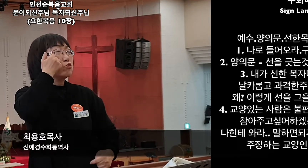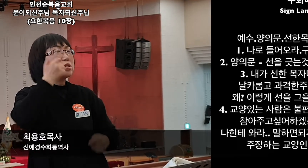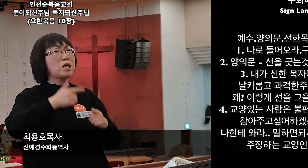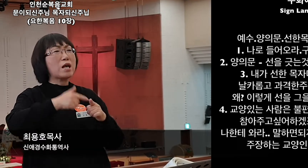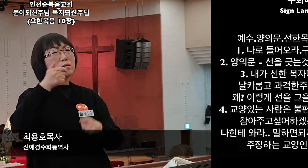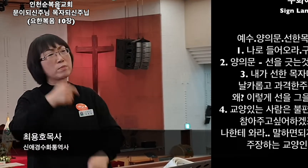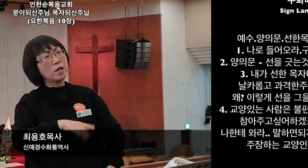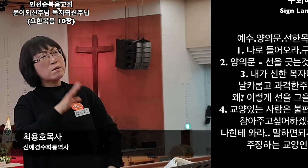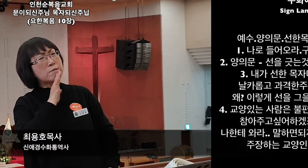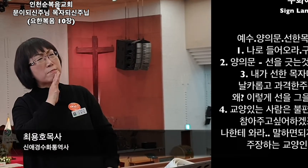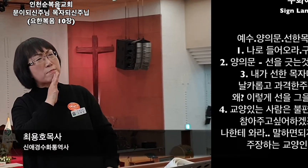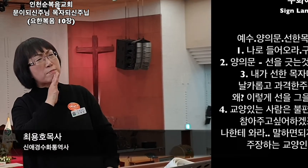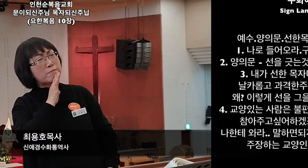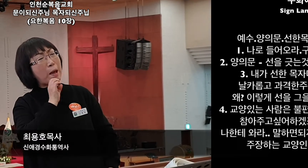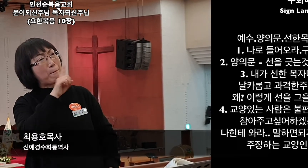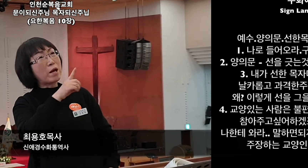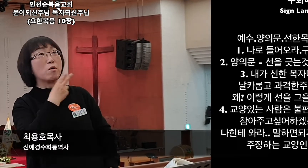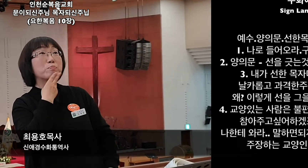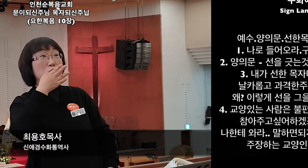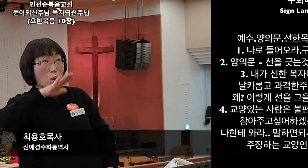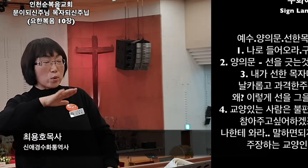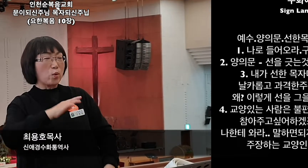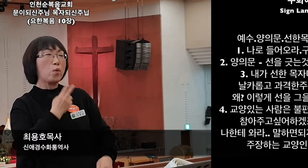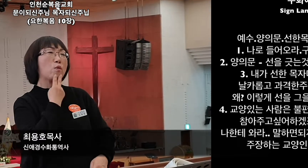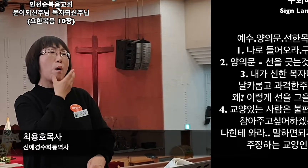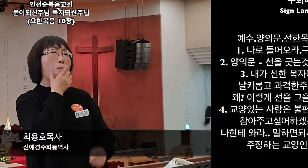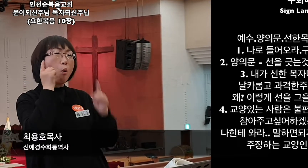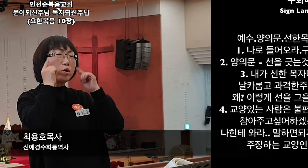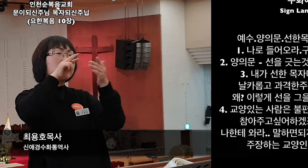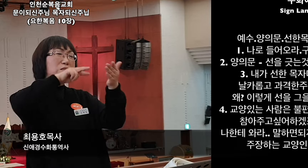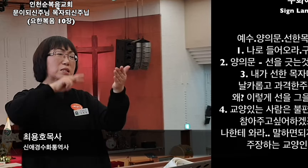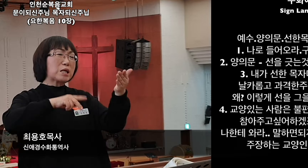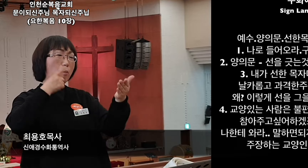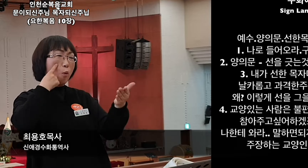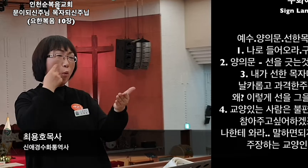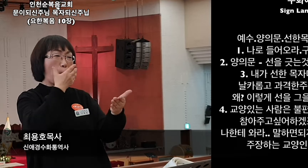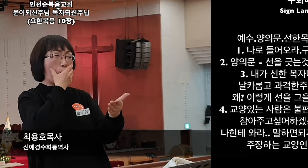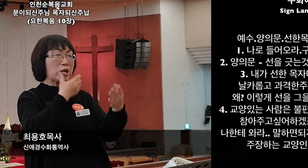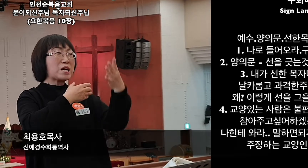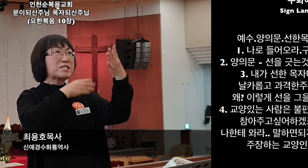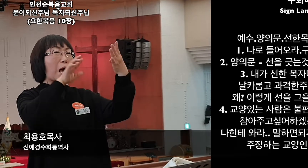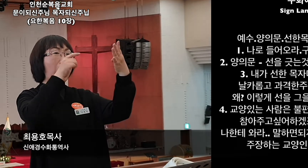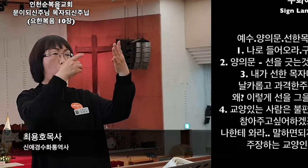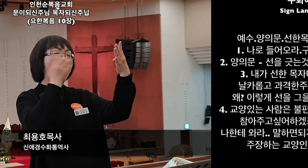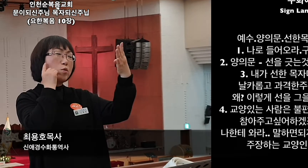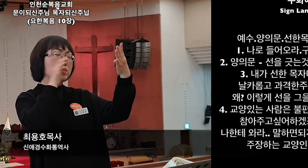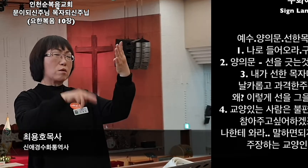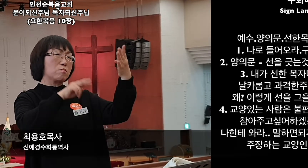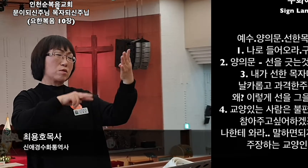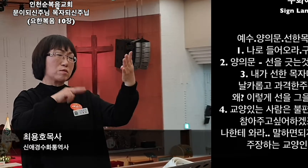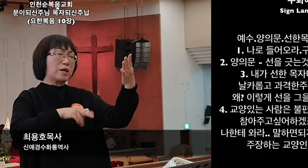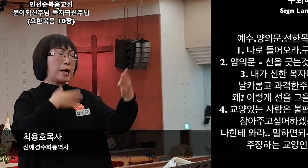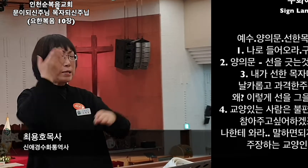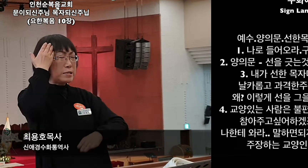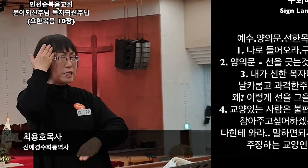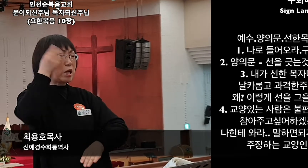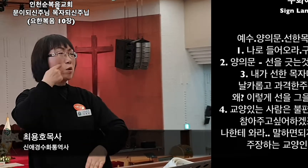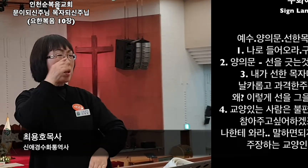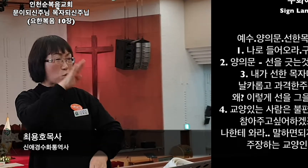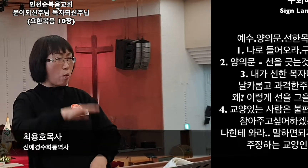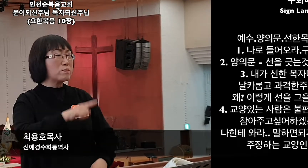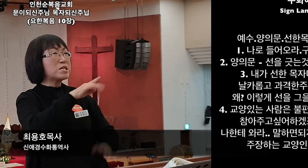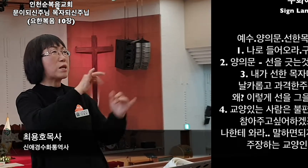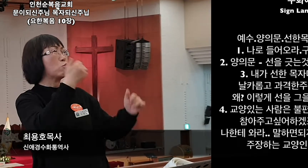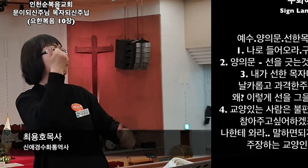예수님이 여기서 노골적으로 밝히진 않지만 요한복음을 보고 또 복음서를 보고 또 우리가 아는 지식을 통해서 보면 이